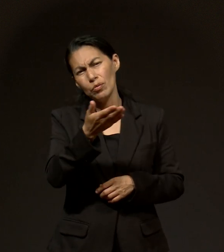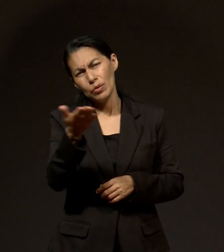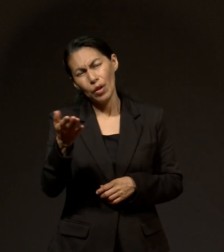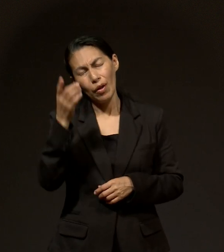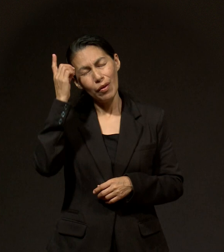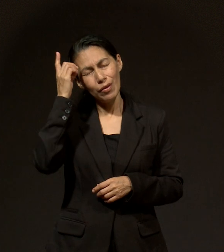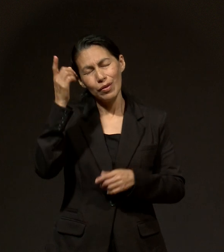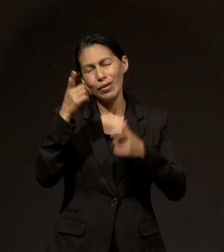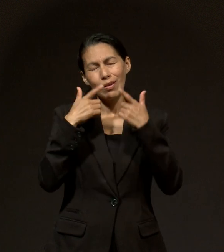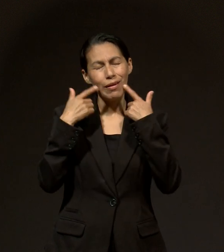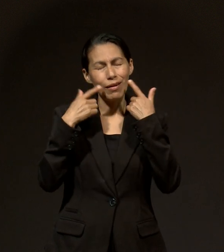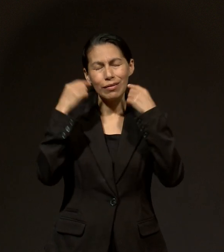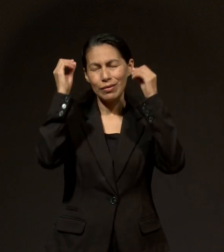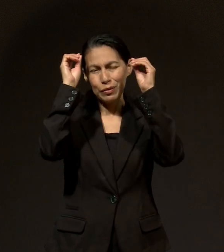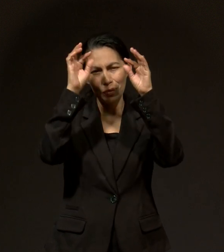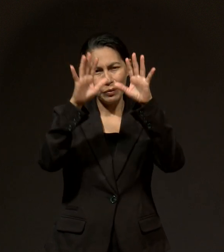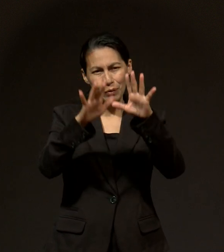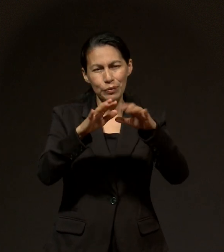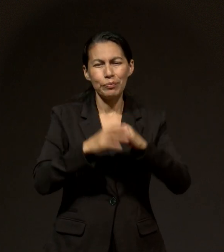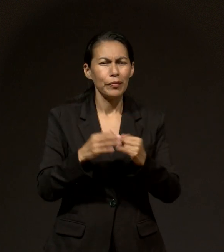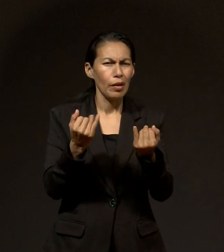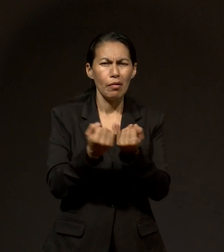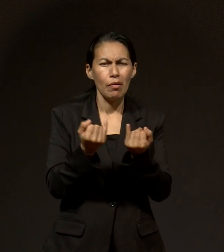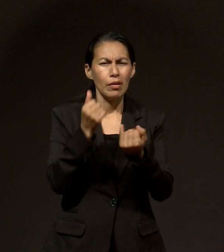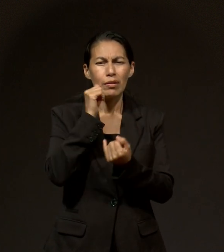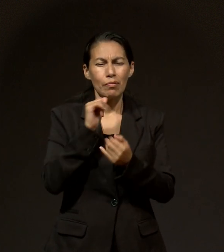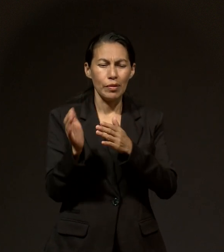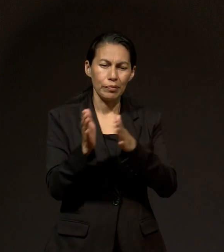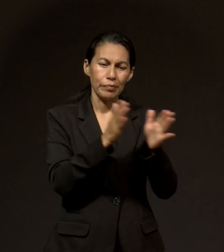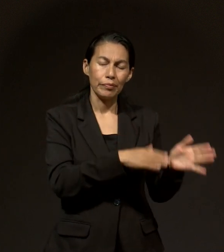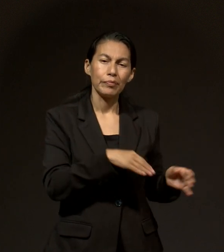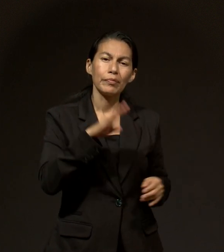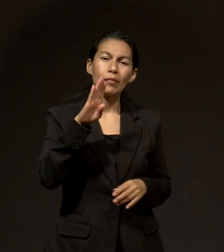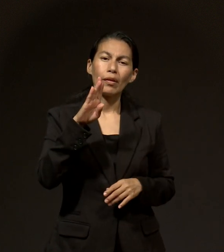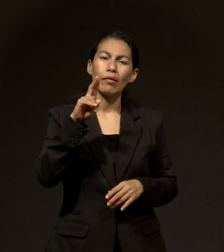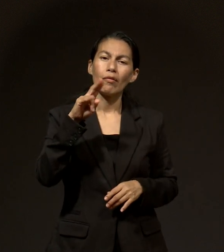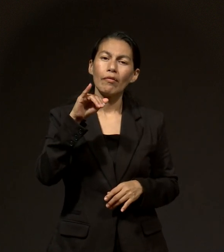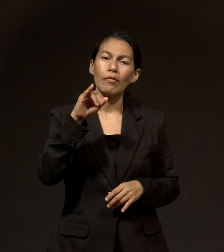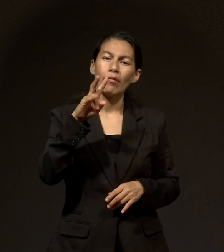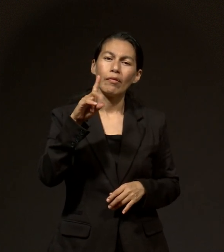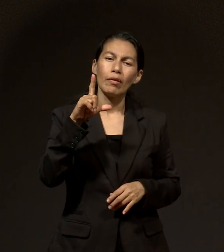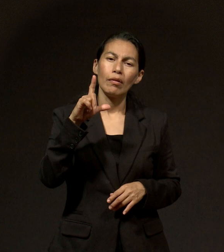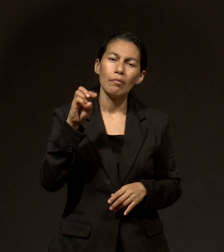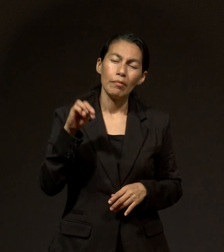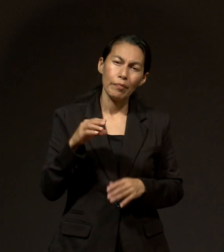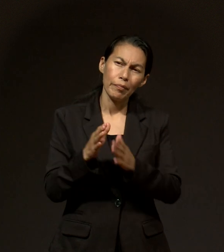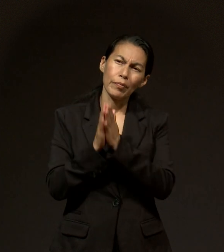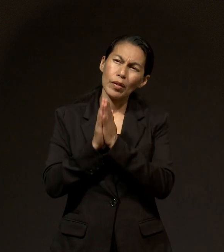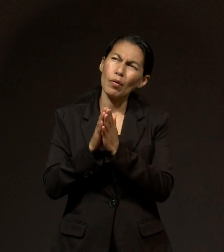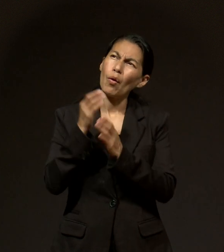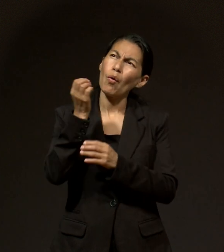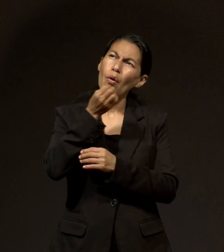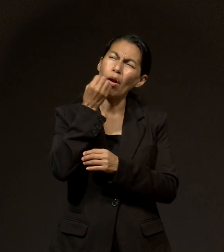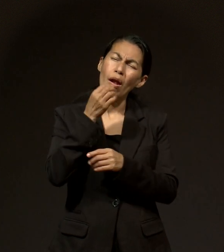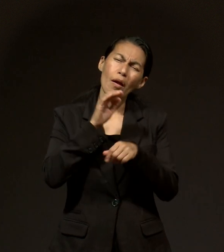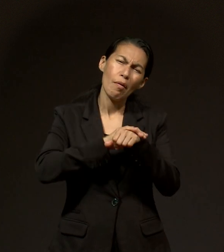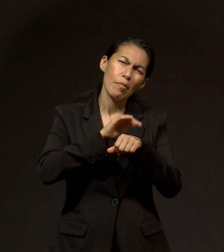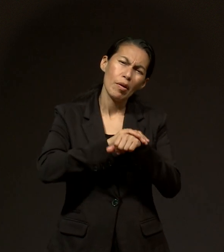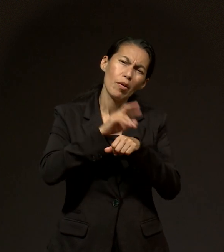gracia como siempre lo hace Vilma Pido que oren por un amigo llamado Richard Foronda